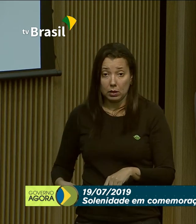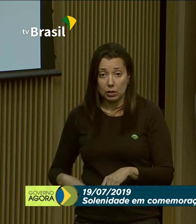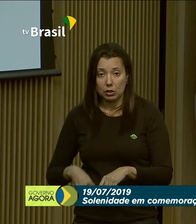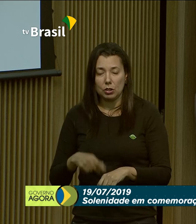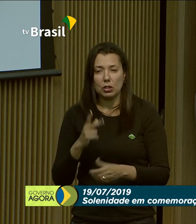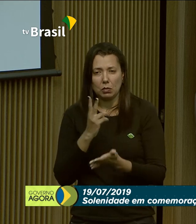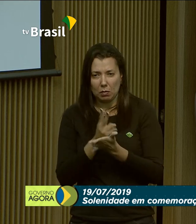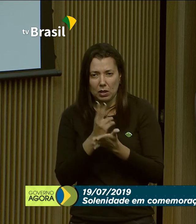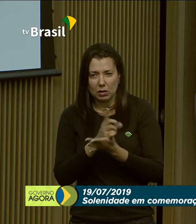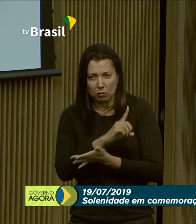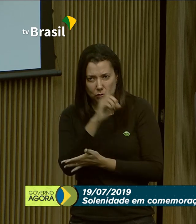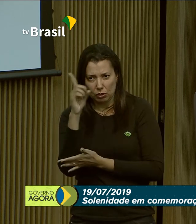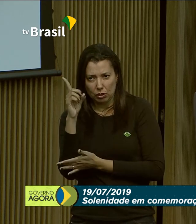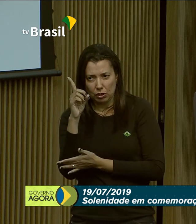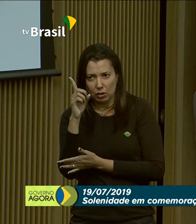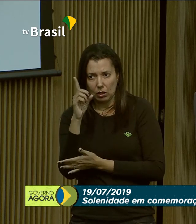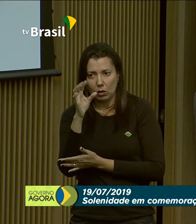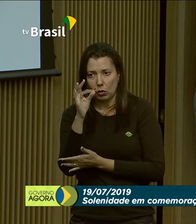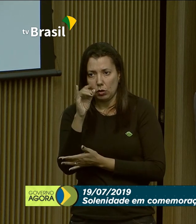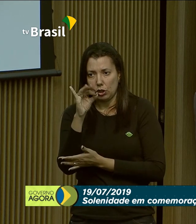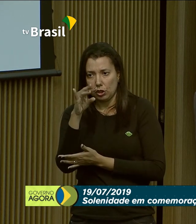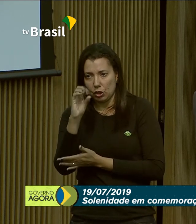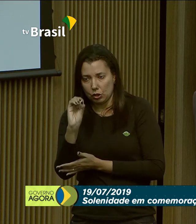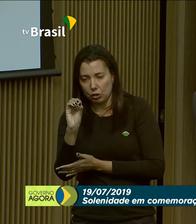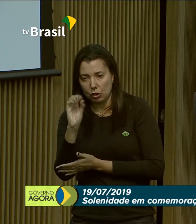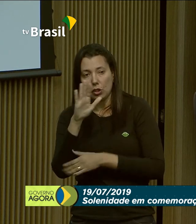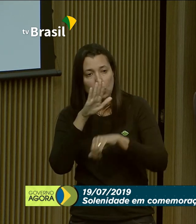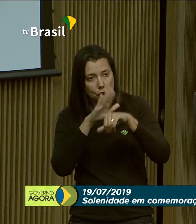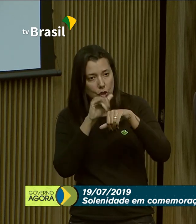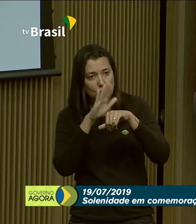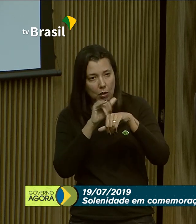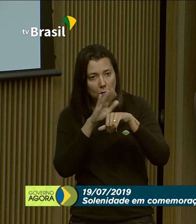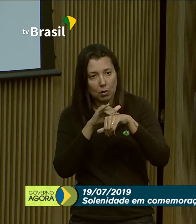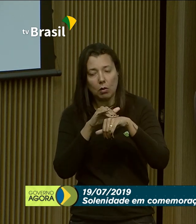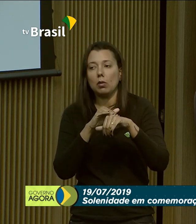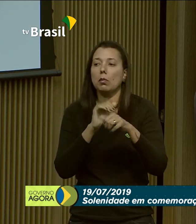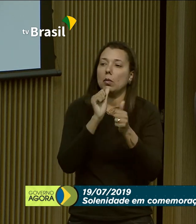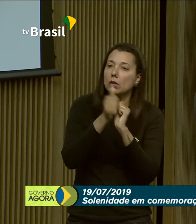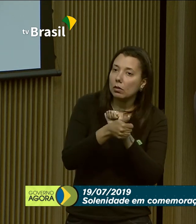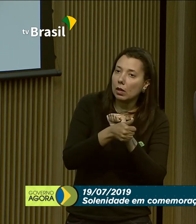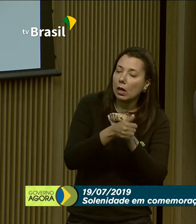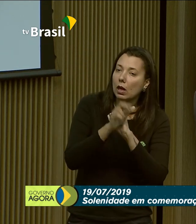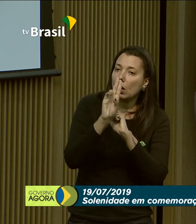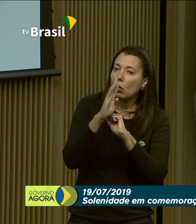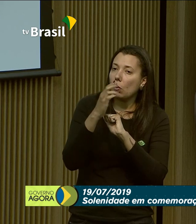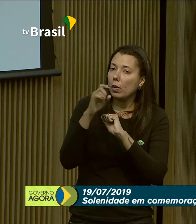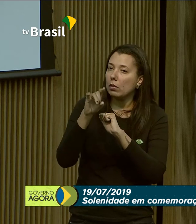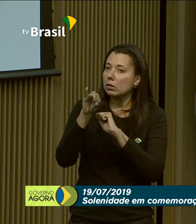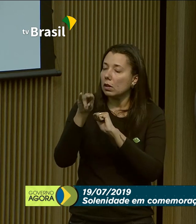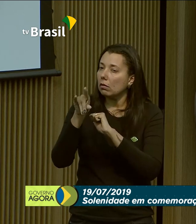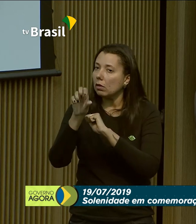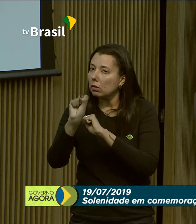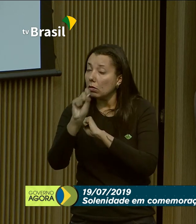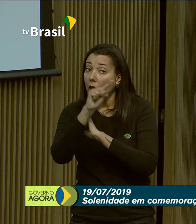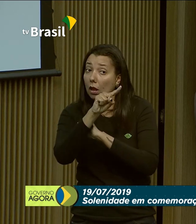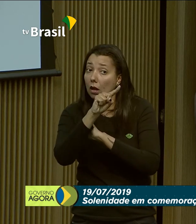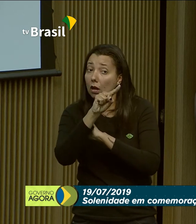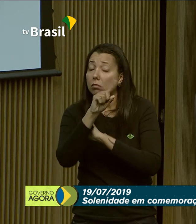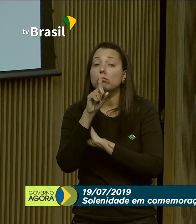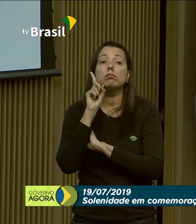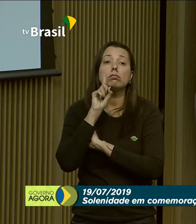disputar a final do campeonato chinês, o Tite convocou para jogar um amistoso com El Salvador nos Estados